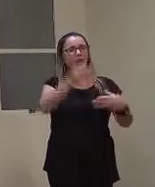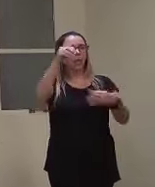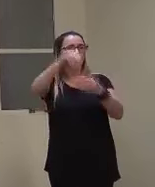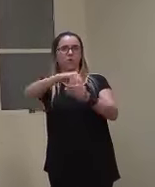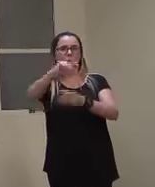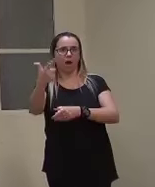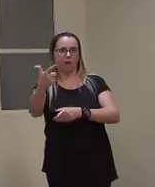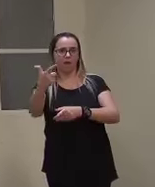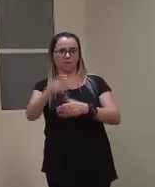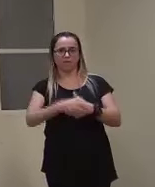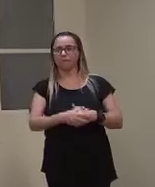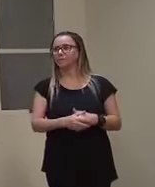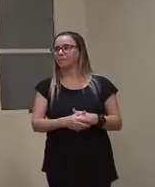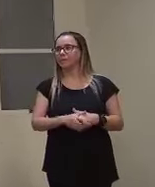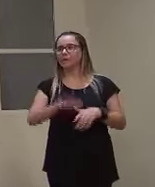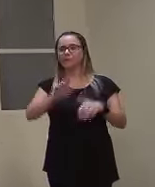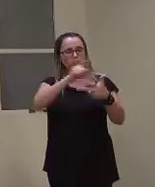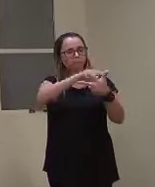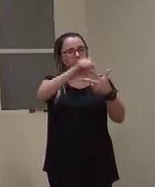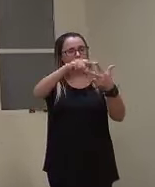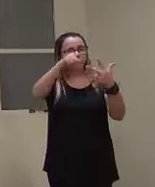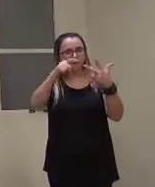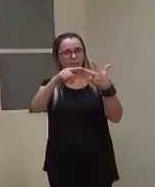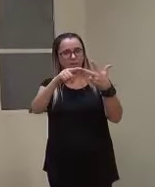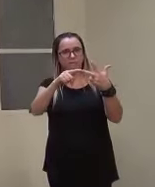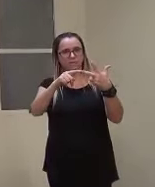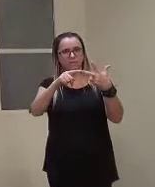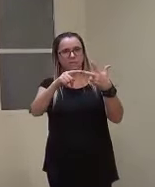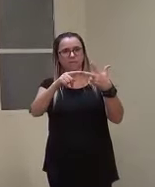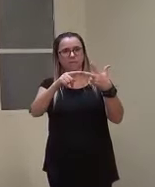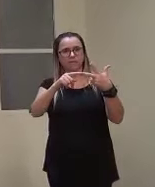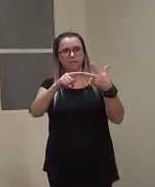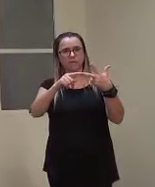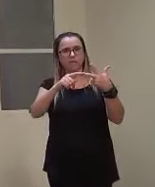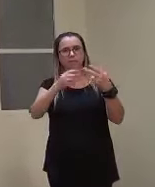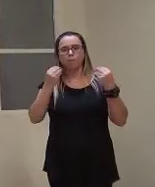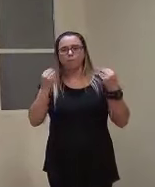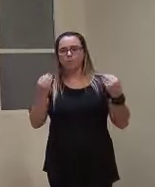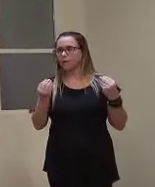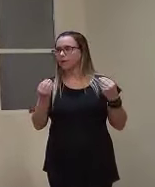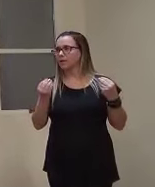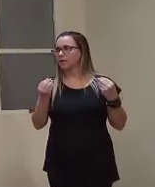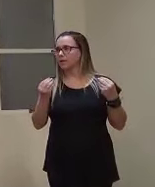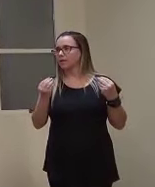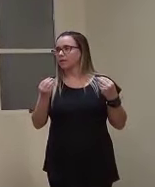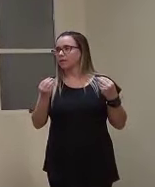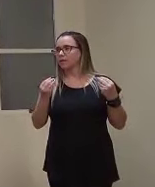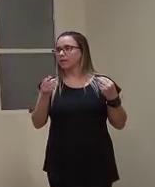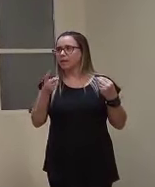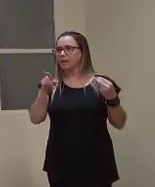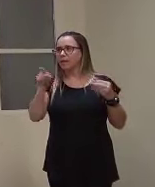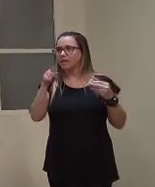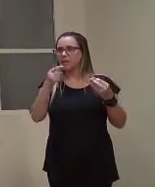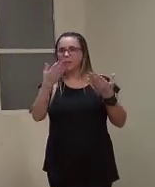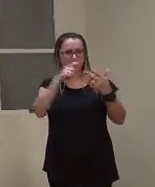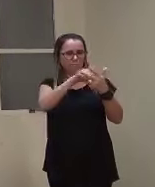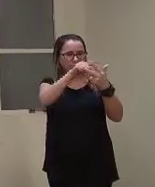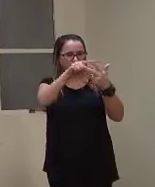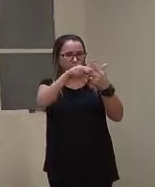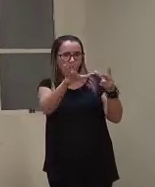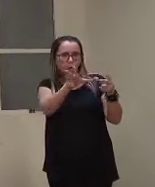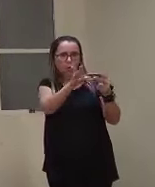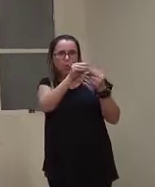es que como estas tres cuestiones porque a un modo lamentó no para el foco